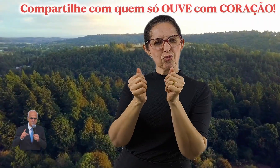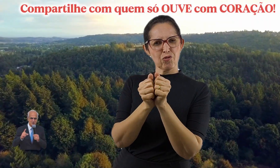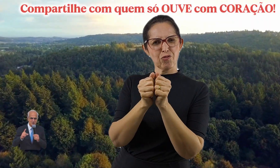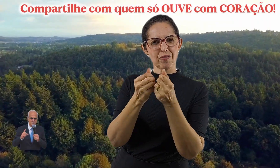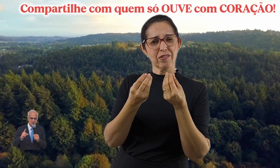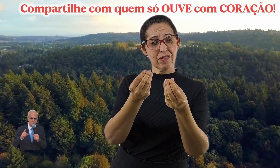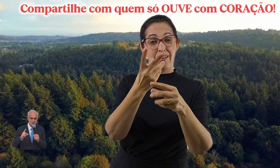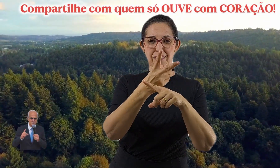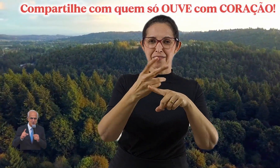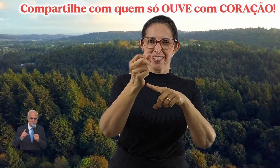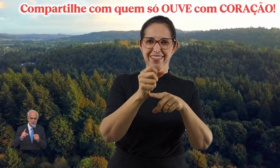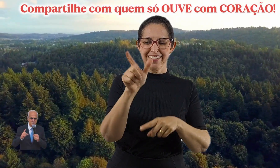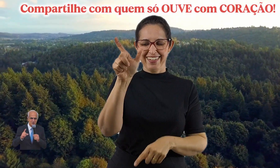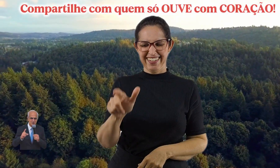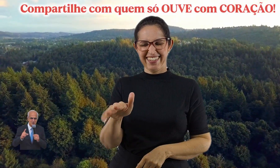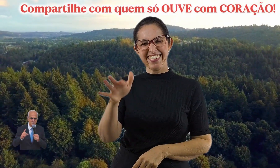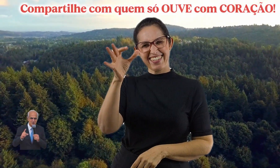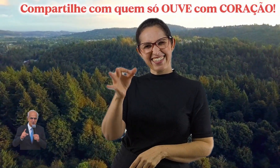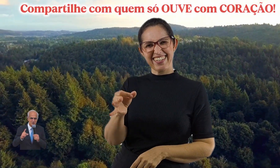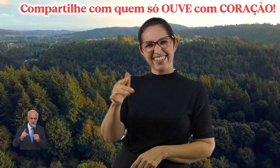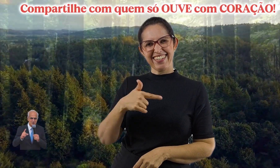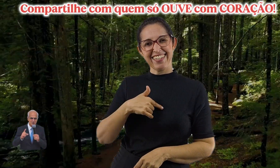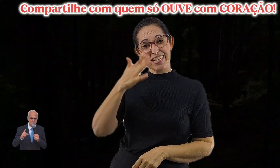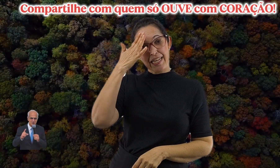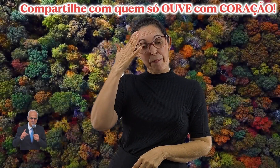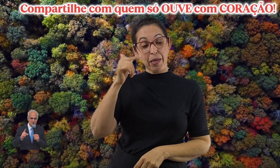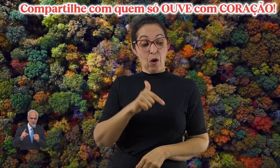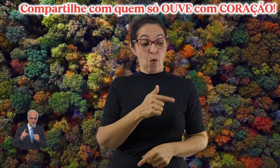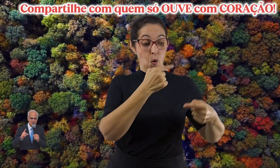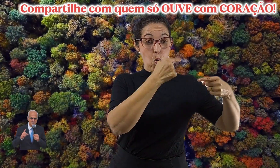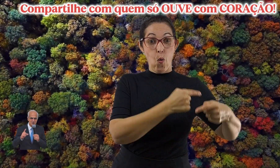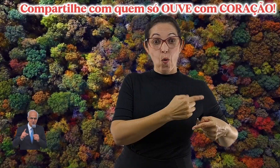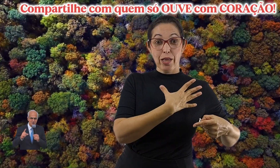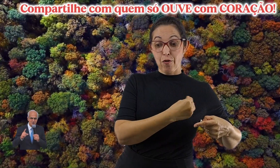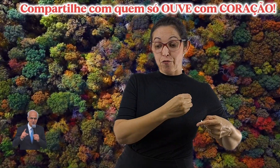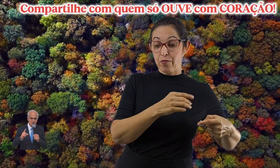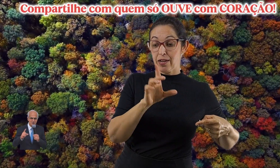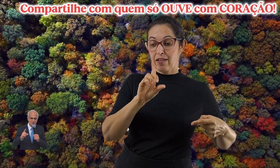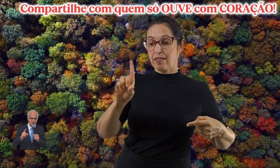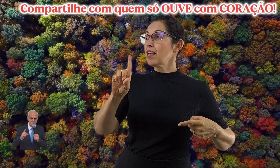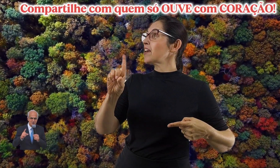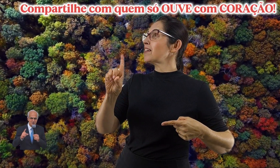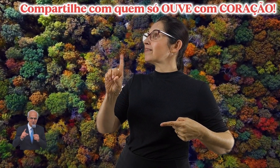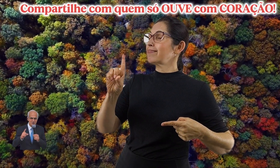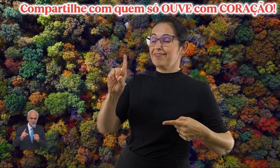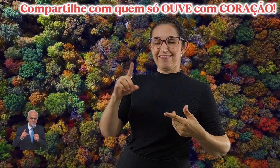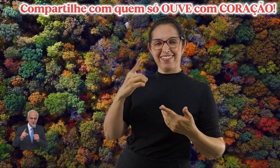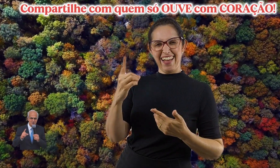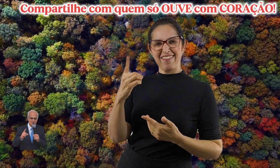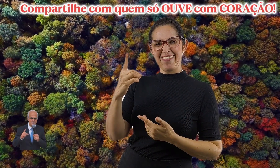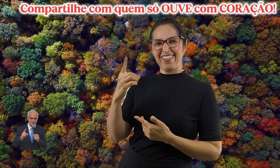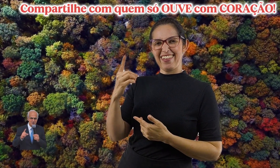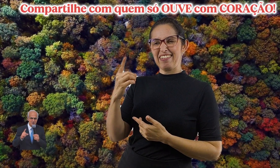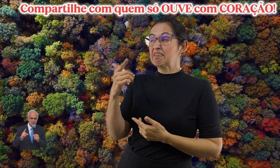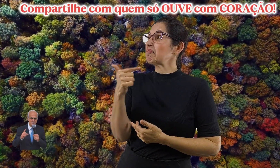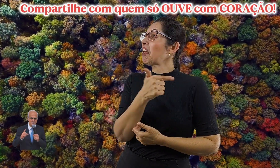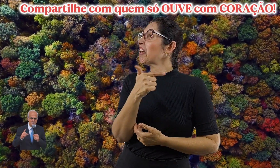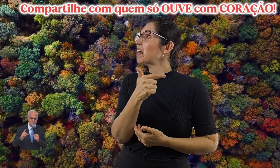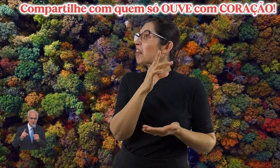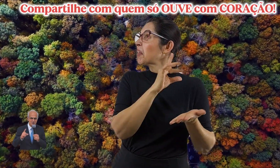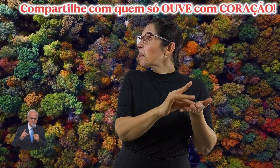de Davi. Mas Davi, Absalão está contra você. Mas se o Senhor se agradar de mim, quem é Aitofel? Mas olha, quem é Absalão?